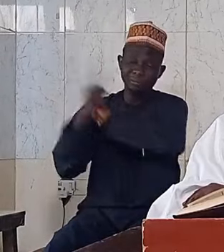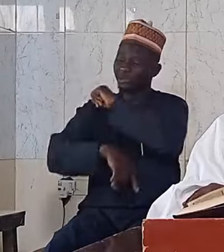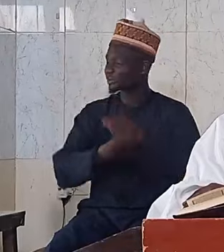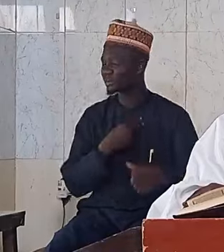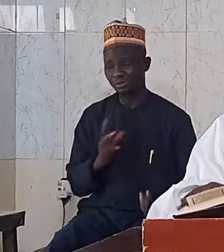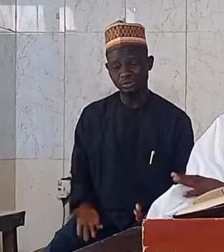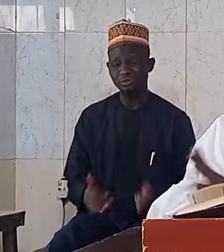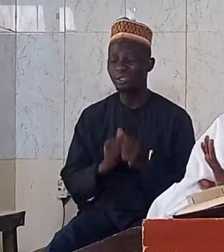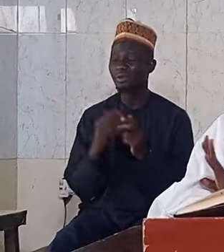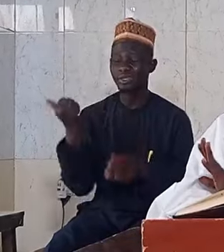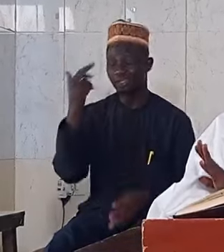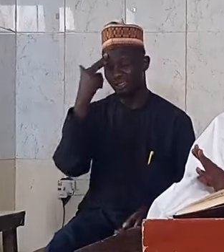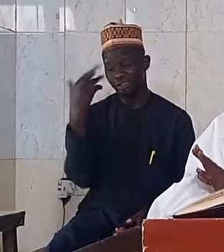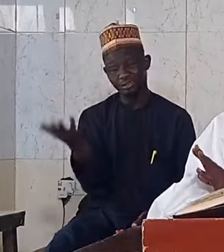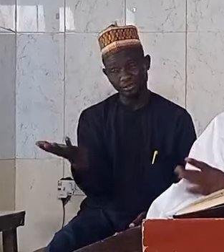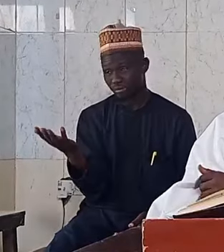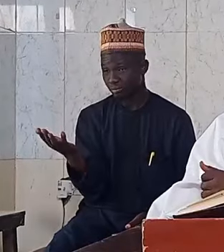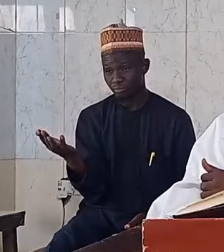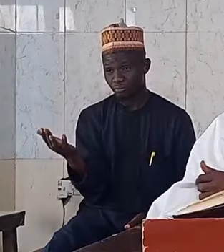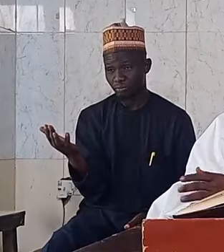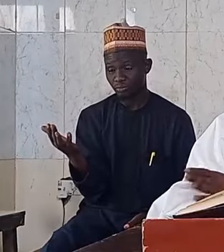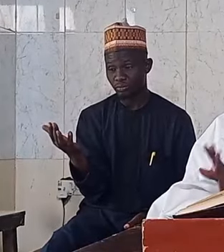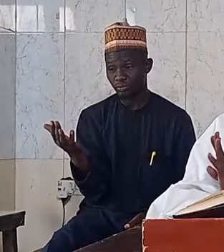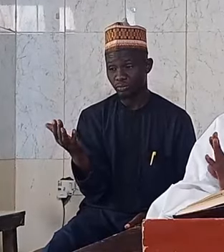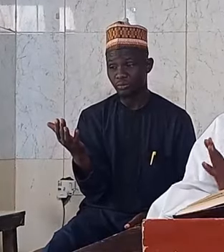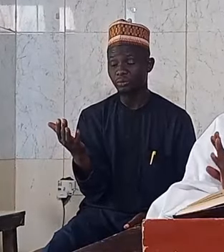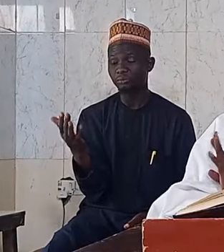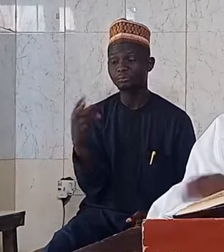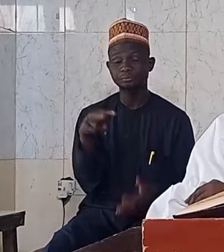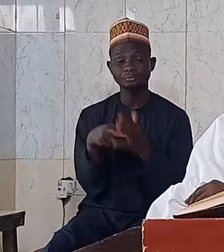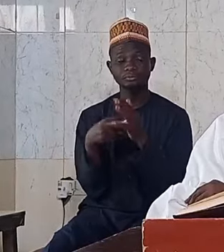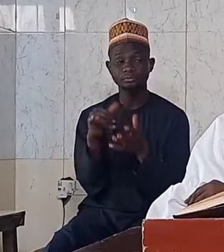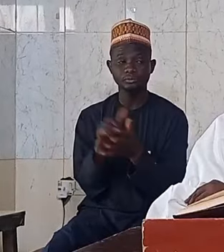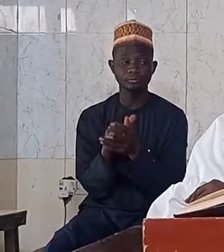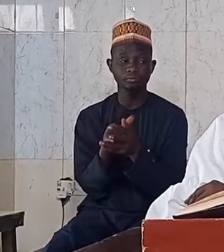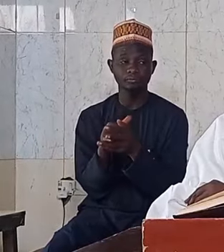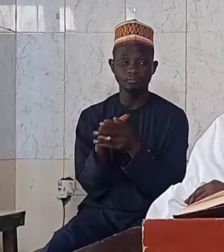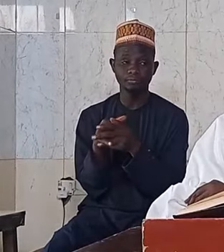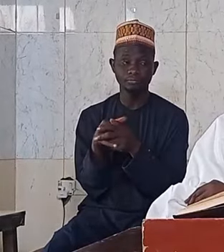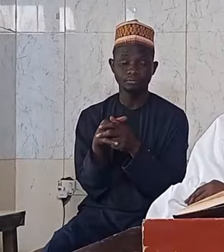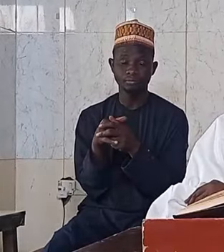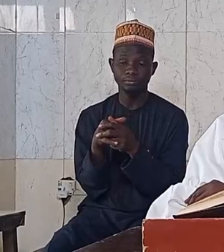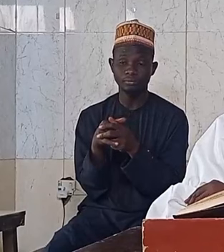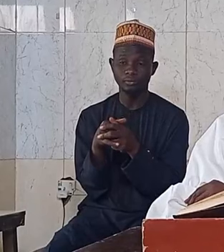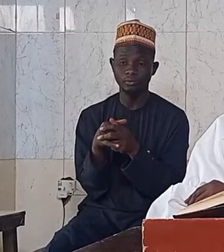kun fahimci abin ana hawance